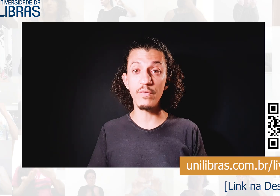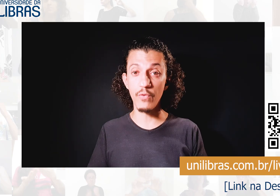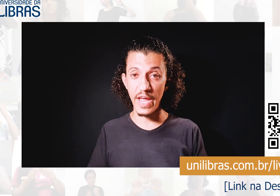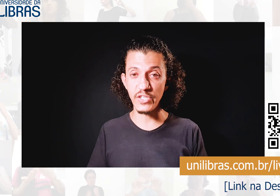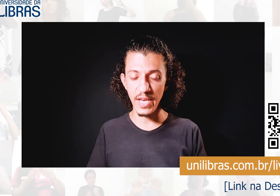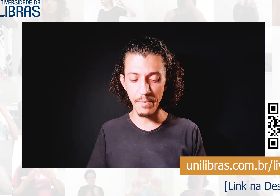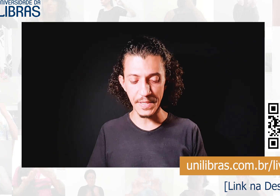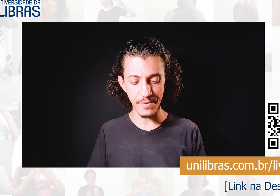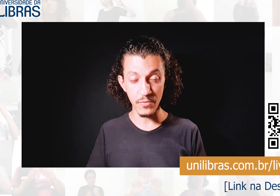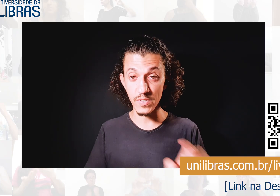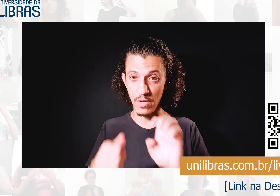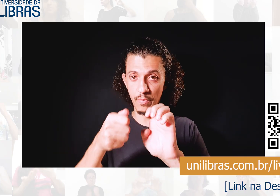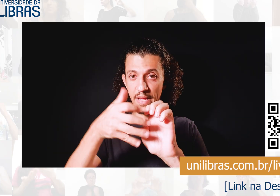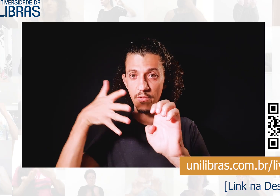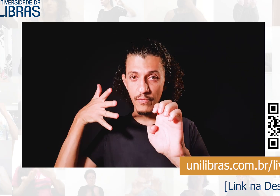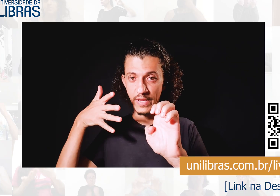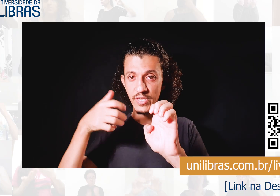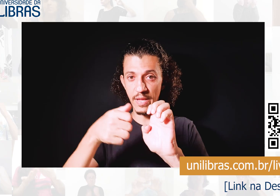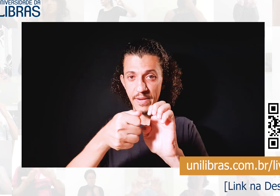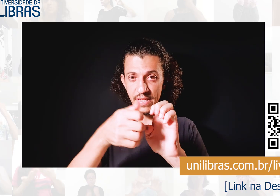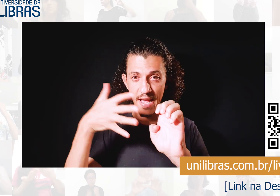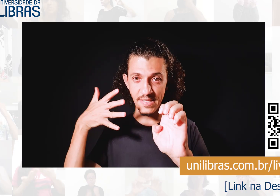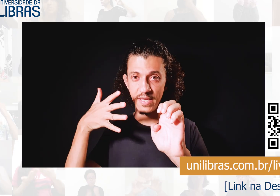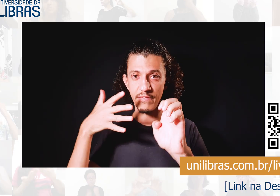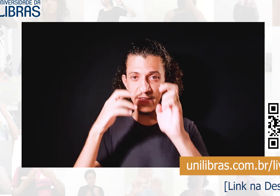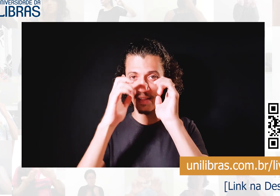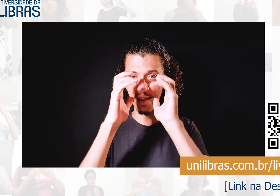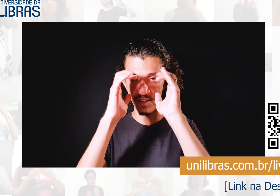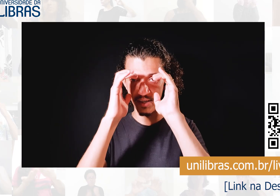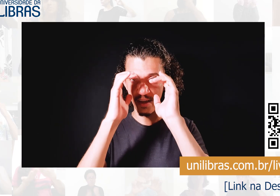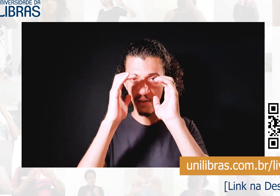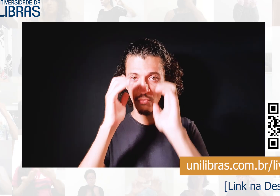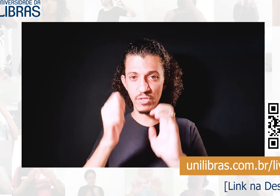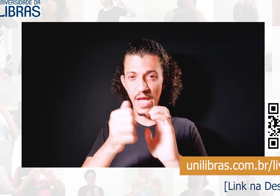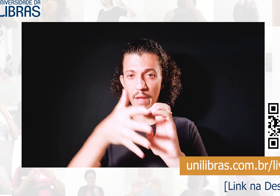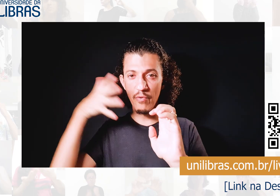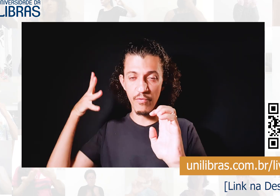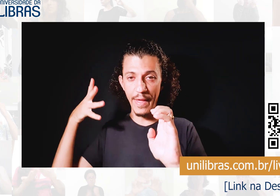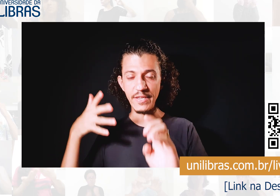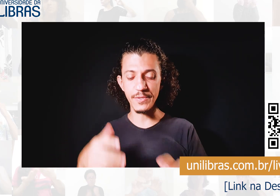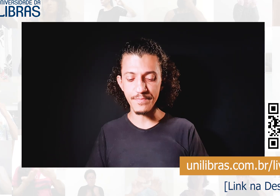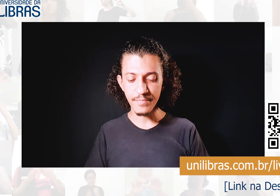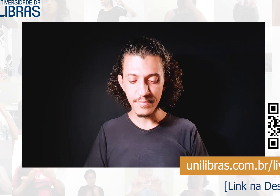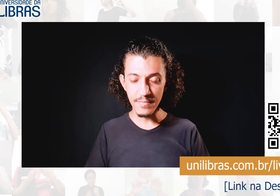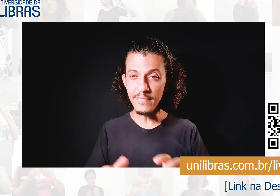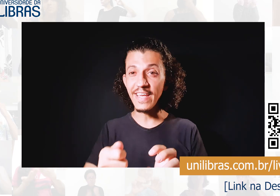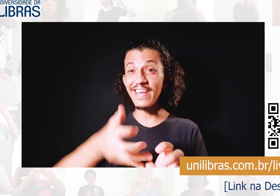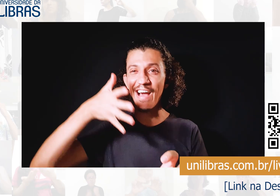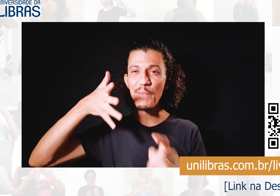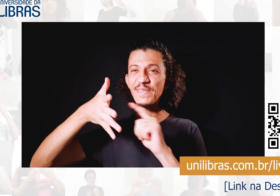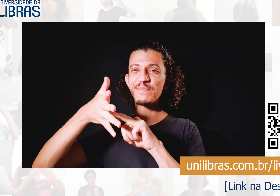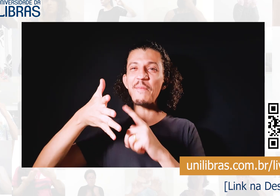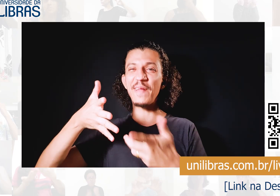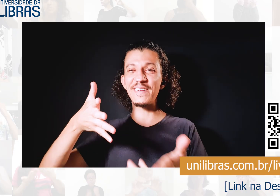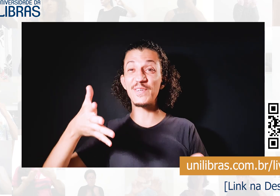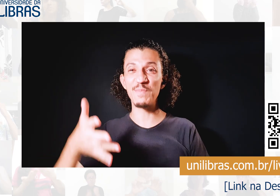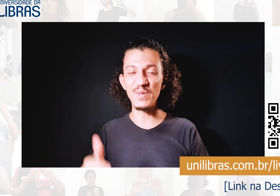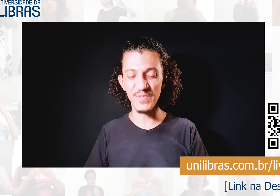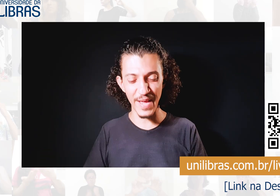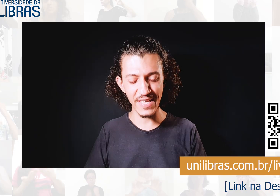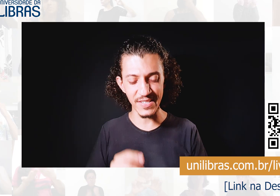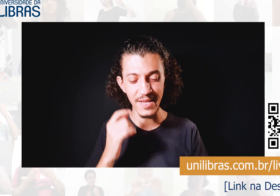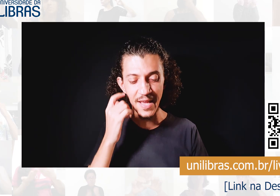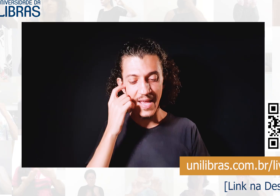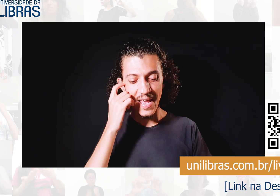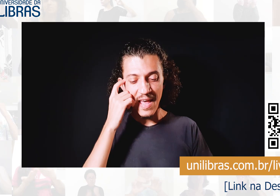do método fluente em Libras, o sinal do método fluente em Libras é assim, que vem da ideia de o cérebro fluente, e ao mesmo tempo, né, dessas